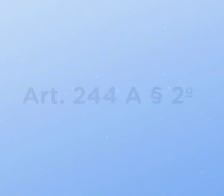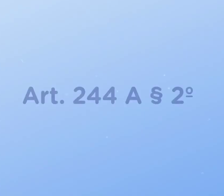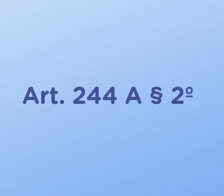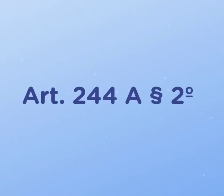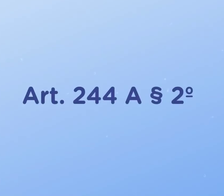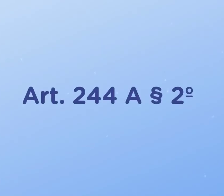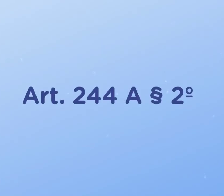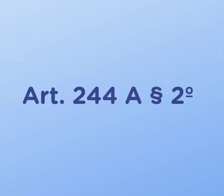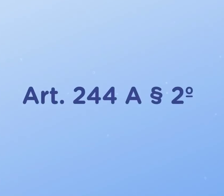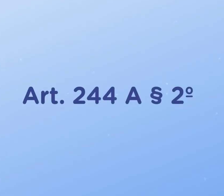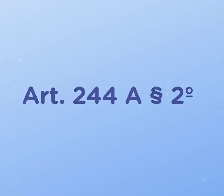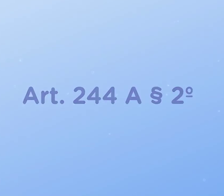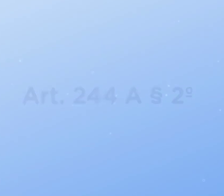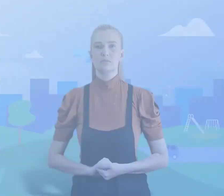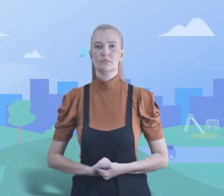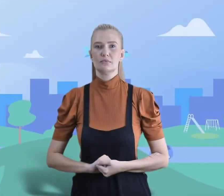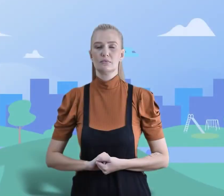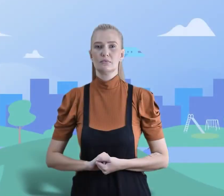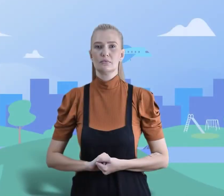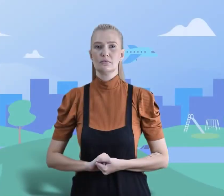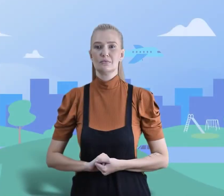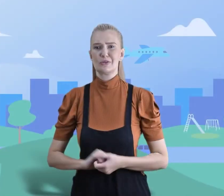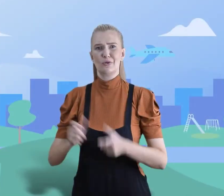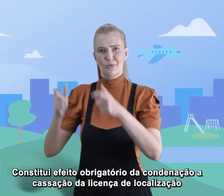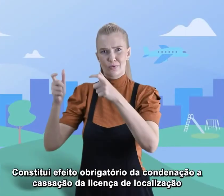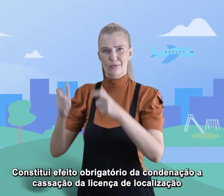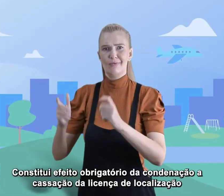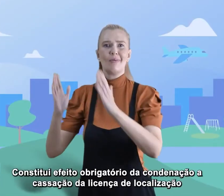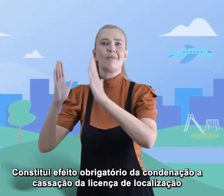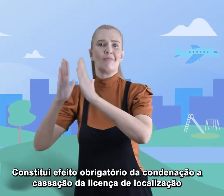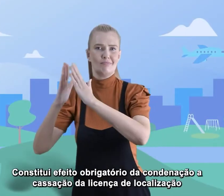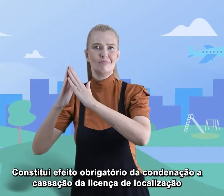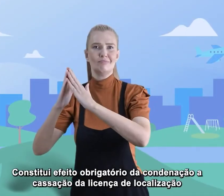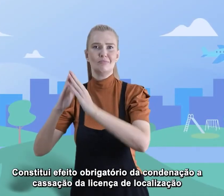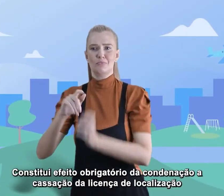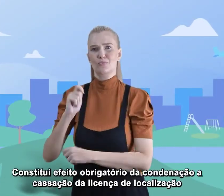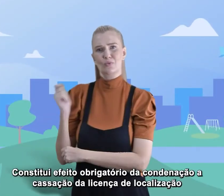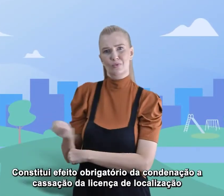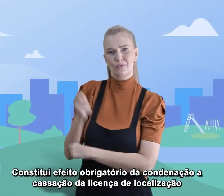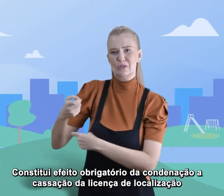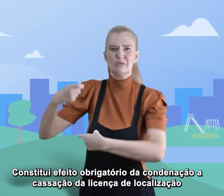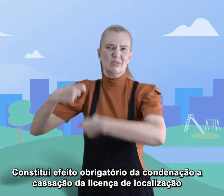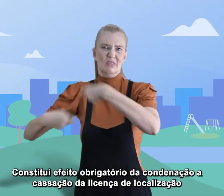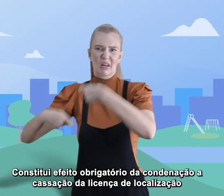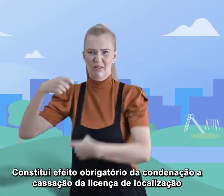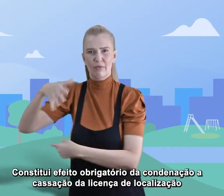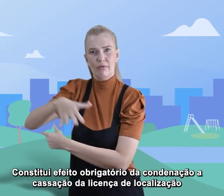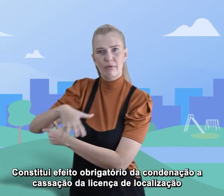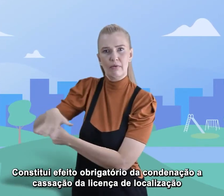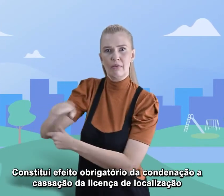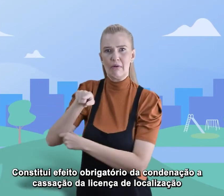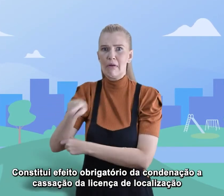Artigo 244-A, parágrafo 2º. Constitui efeito obrigatório da condenação a cassação